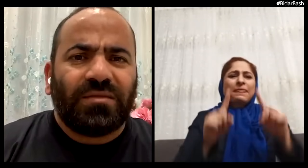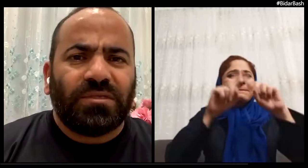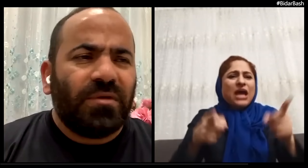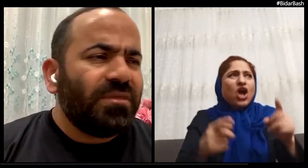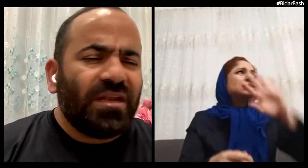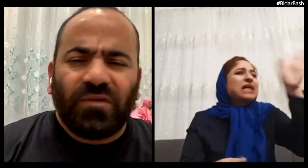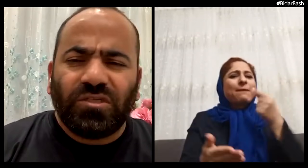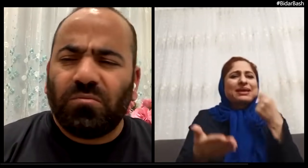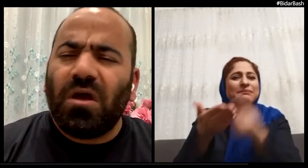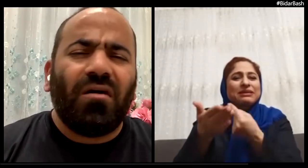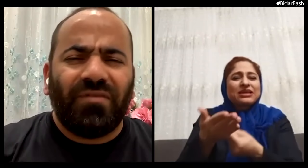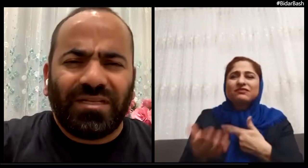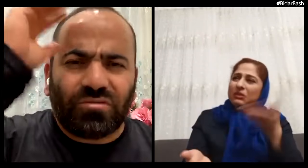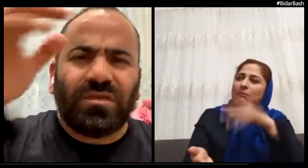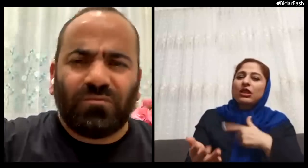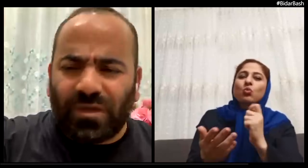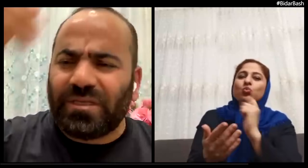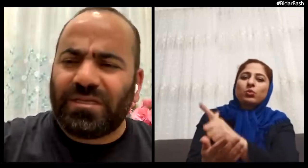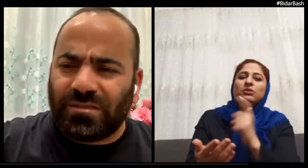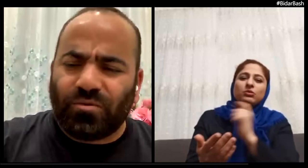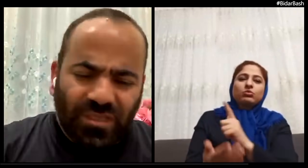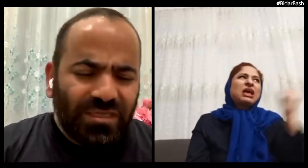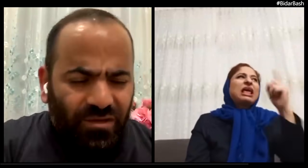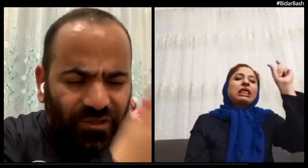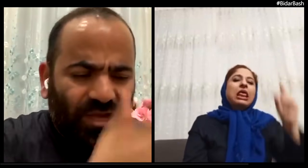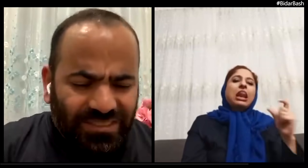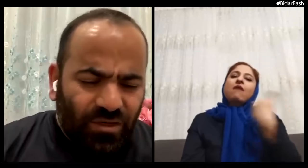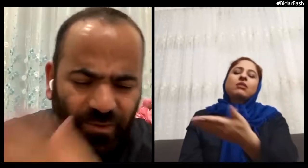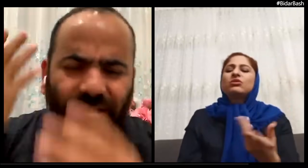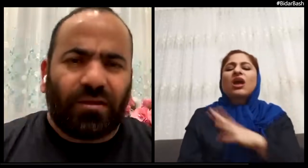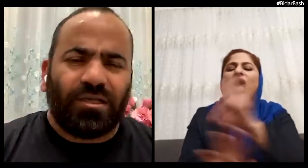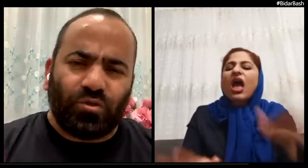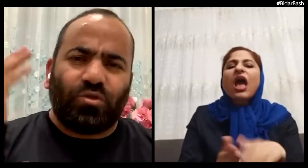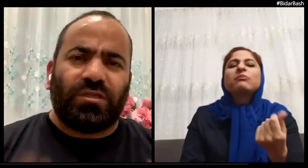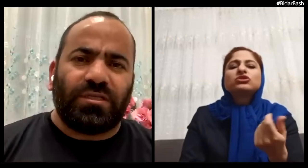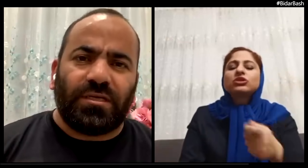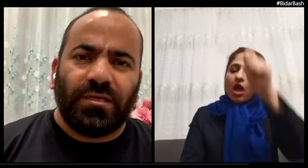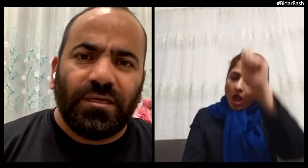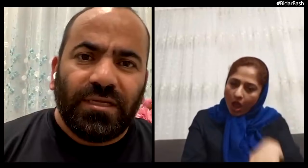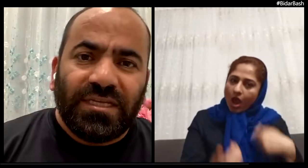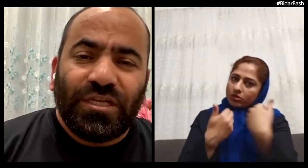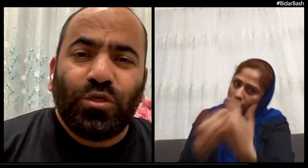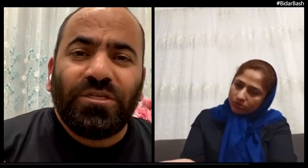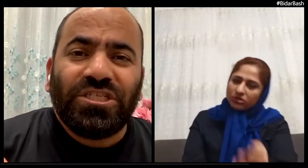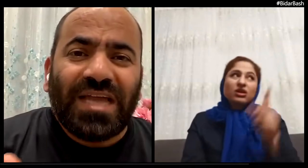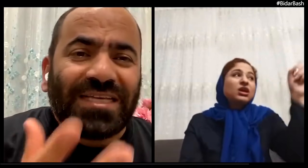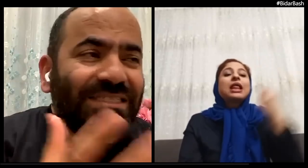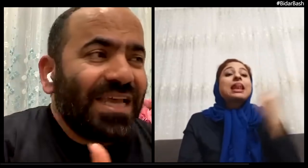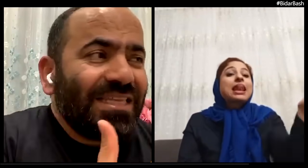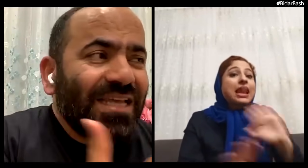اینا رو خط بزن، بعد به طرف میگه چی شد؟ میگه آقا ولش کن، نمیدونم دیگه حساب چی، نه دیگه حالا ولش کن، از الان به بعد هم یه جوری شده، یه جوری